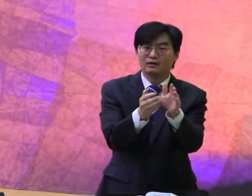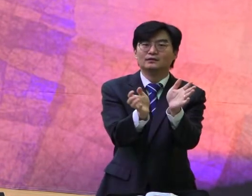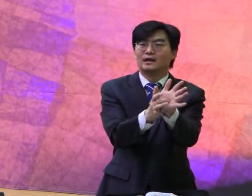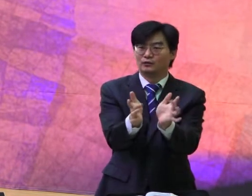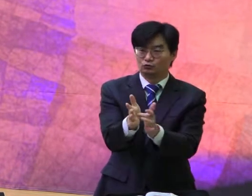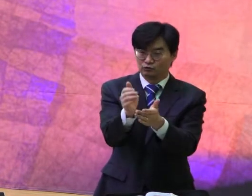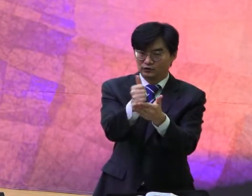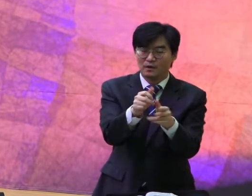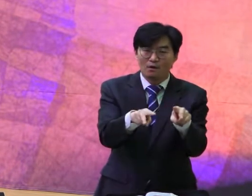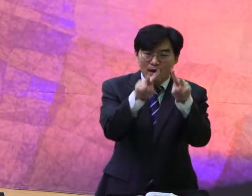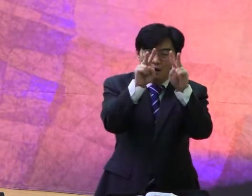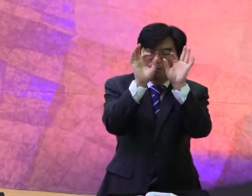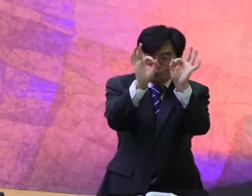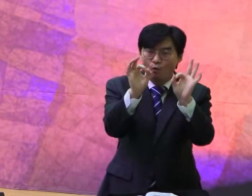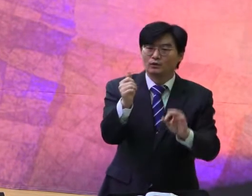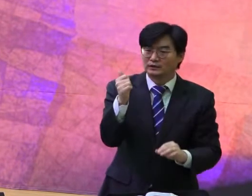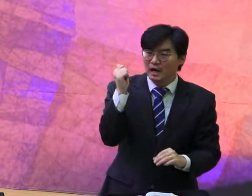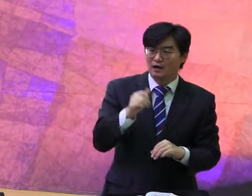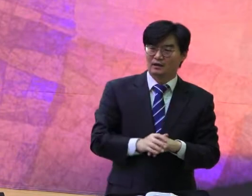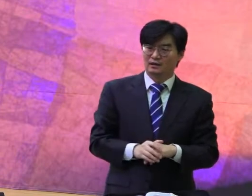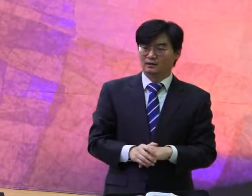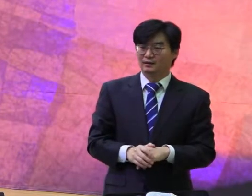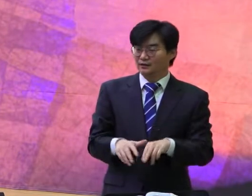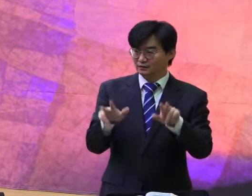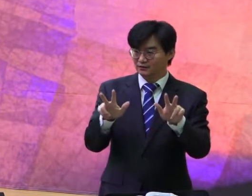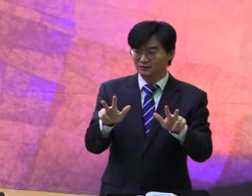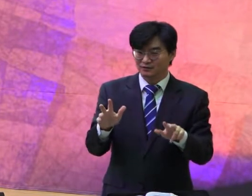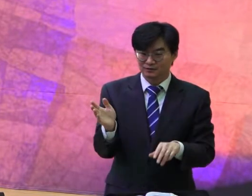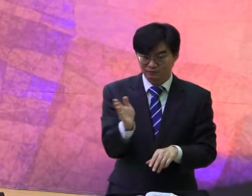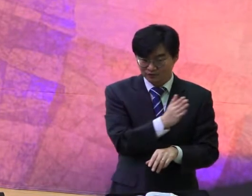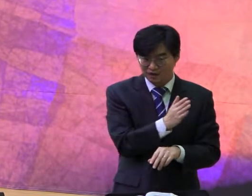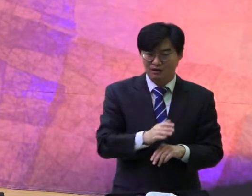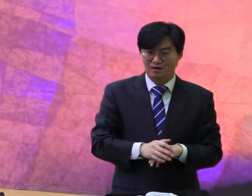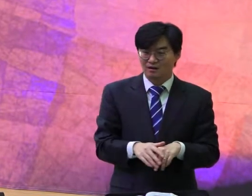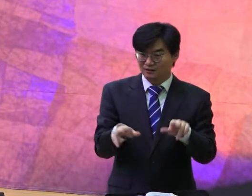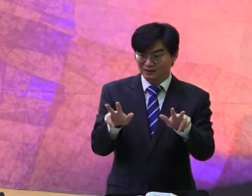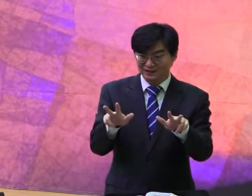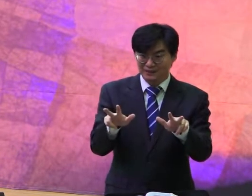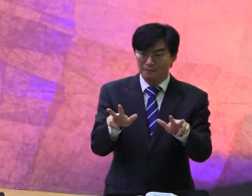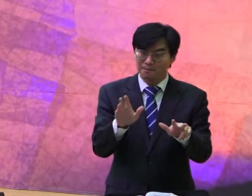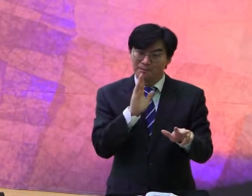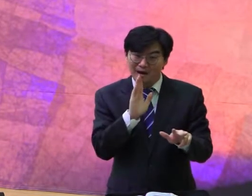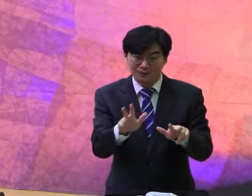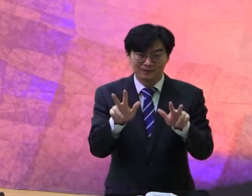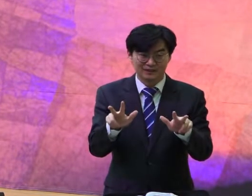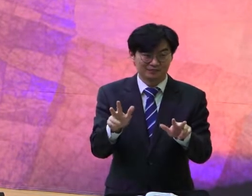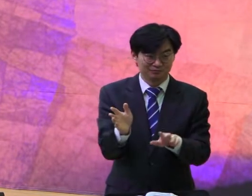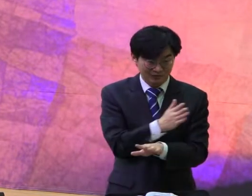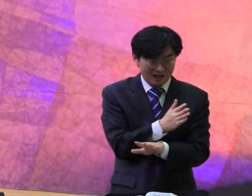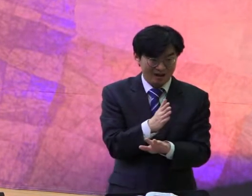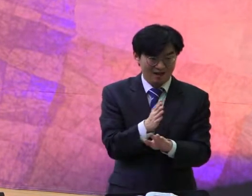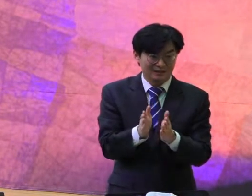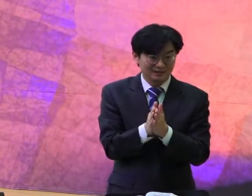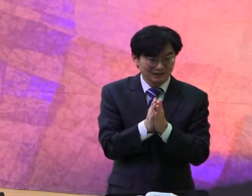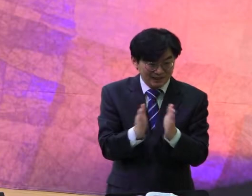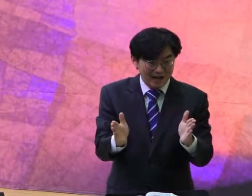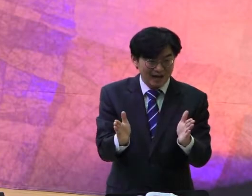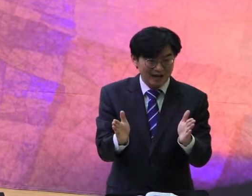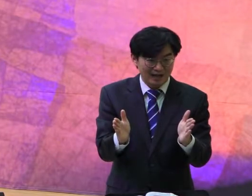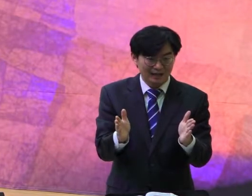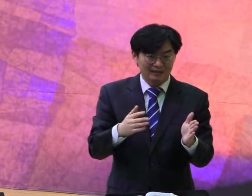바랍니다. 여러분 오늘부터 오늘 이 시간부터 여러분의 시선을 예수님께